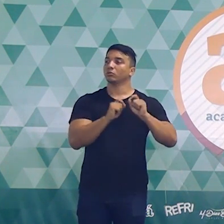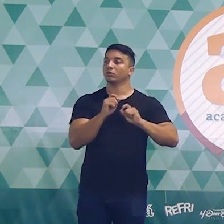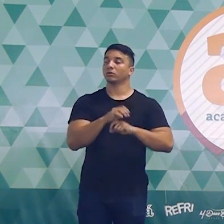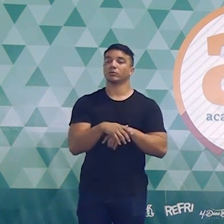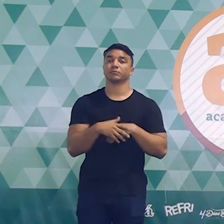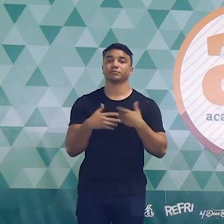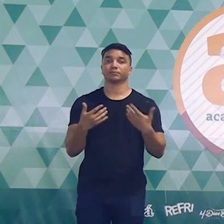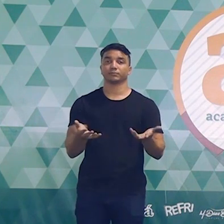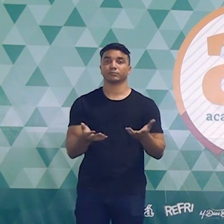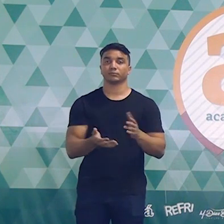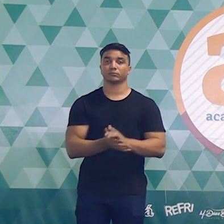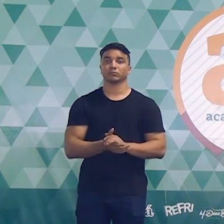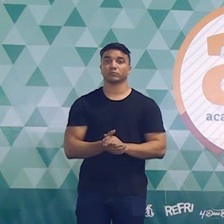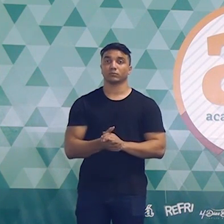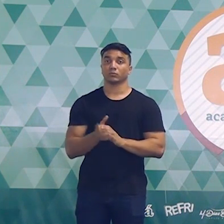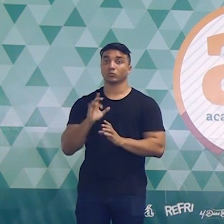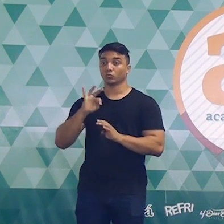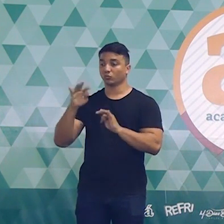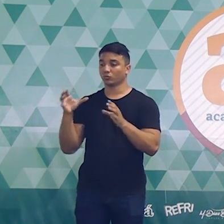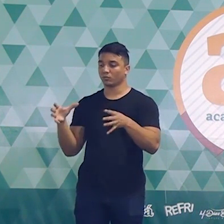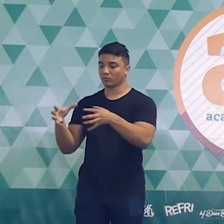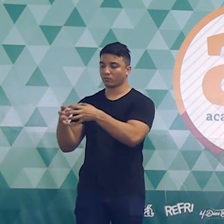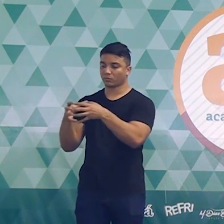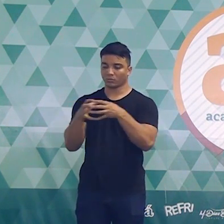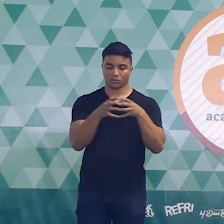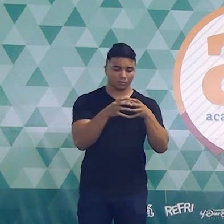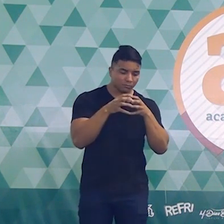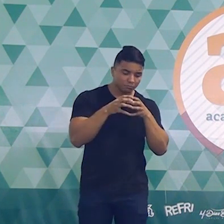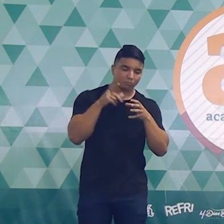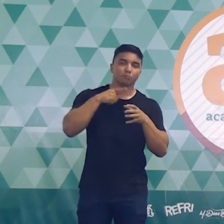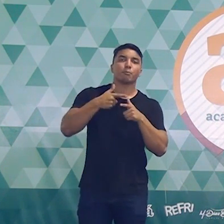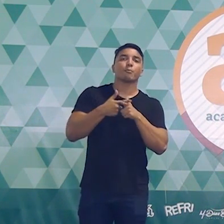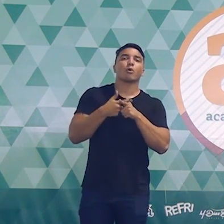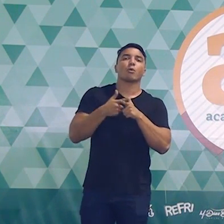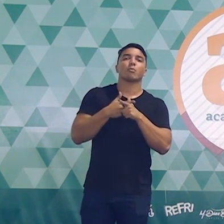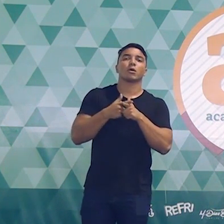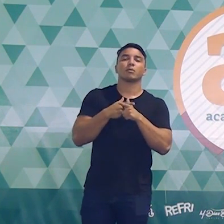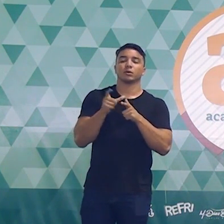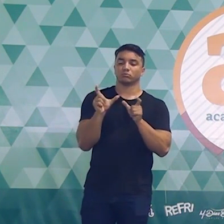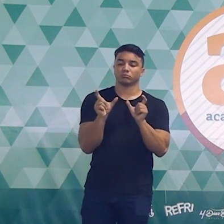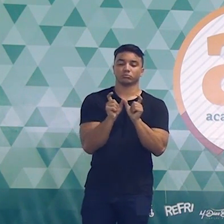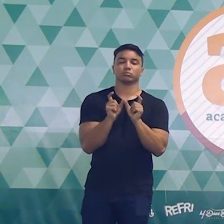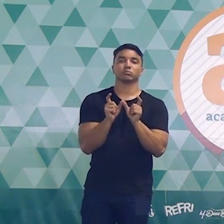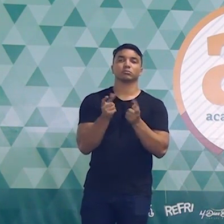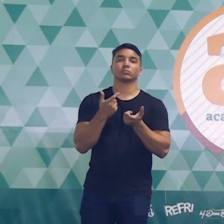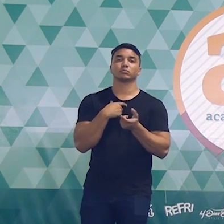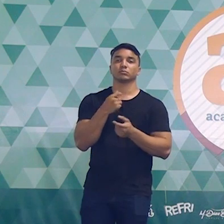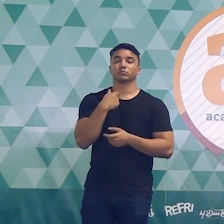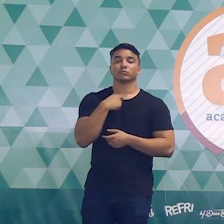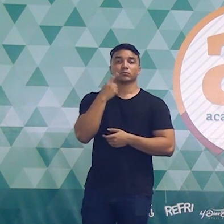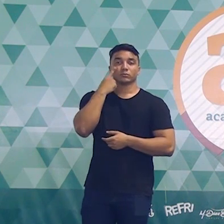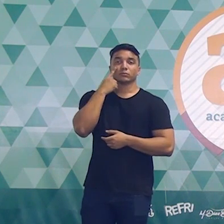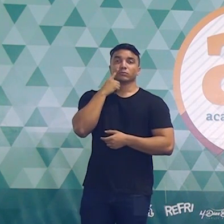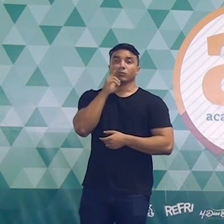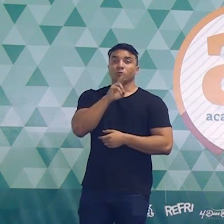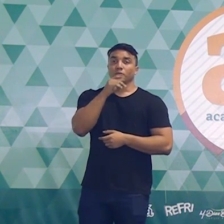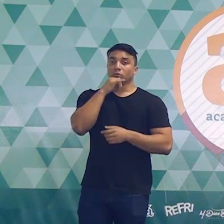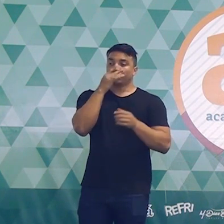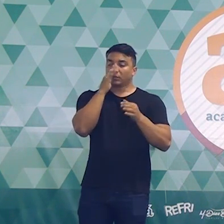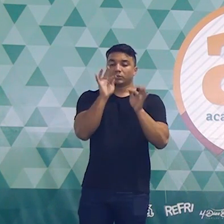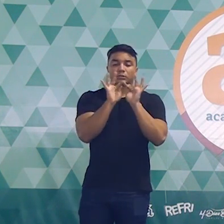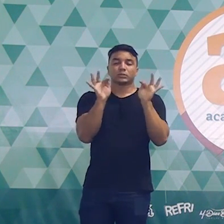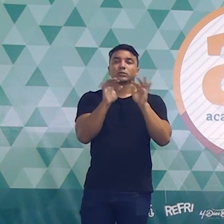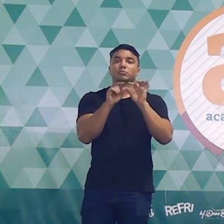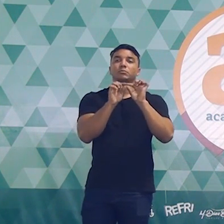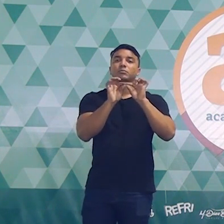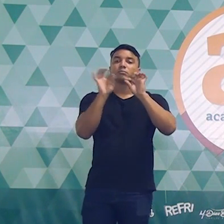Gente, engloba o problema dentro de uma expressão dessa, ó. Usou 2, 3 linhas para apresentar o tema.